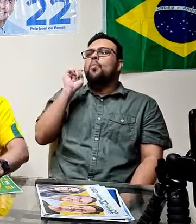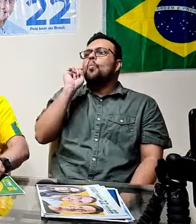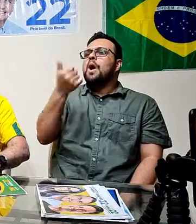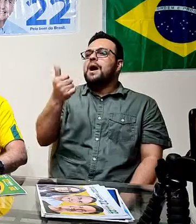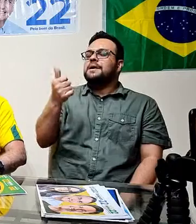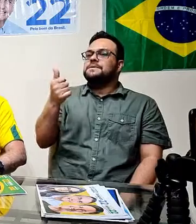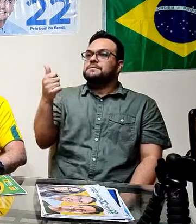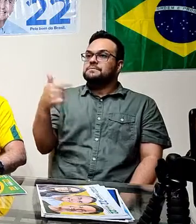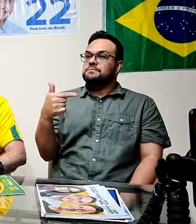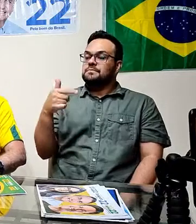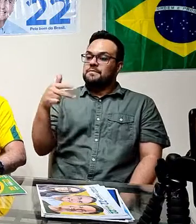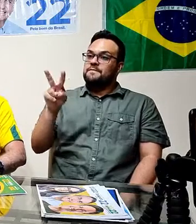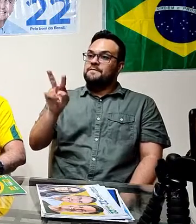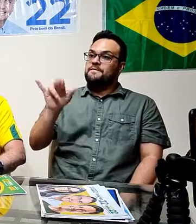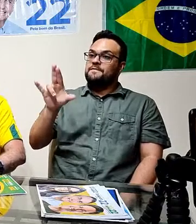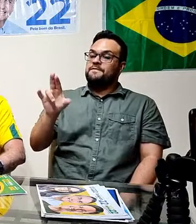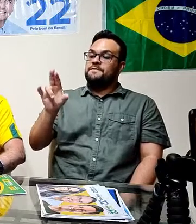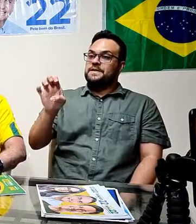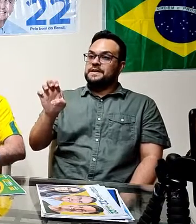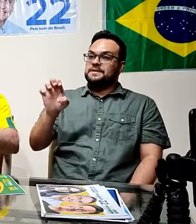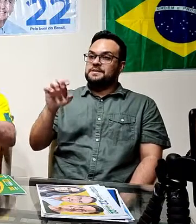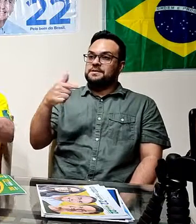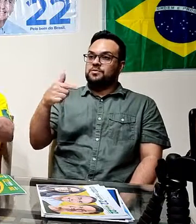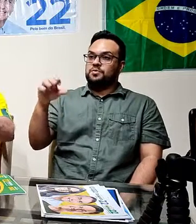vocês, um excelente senador